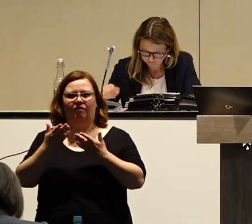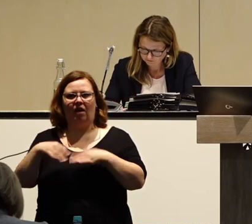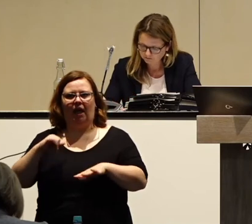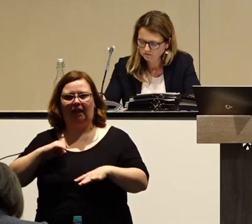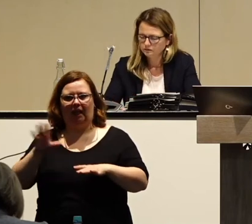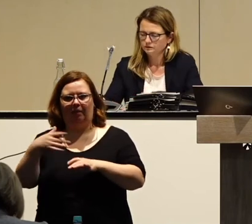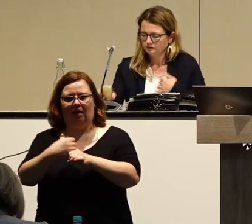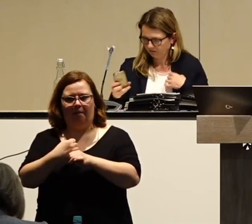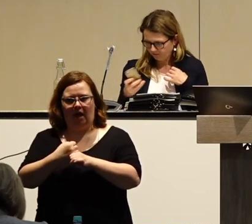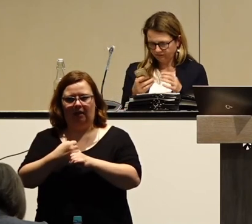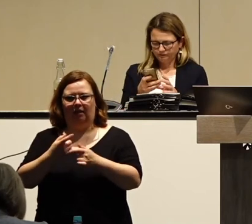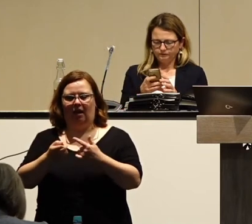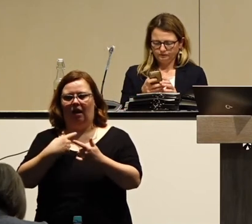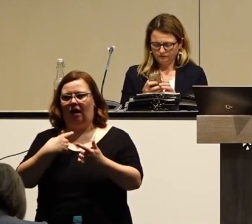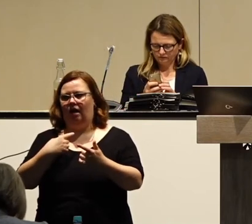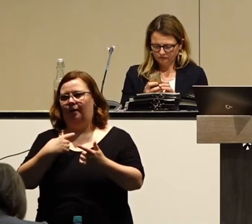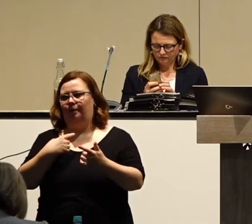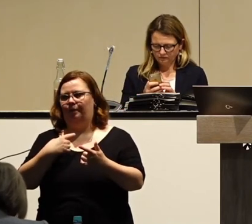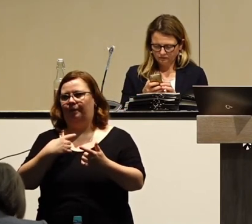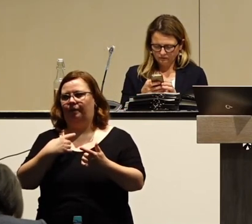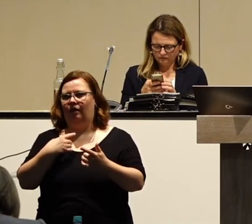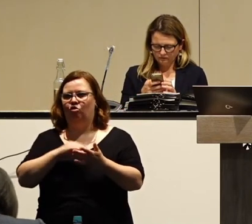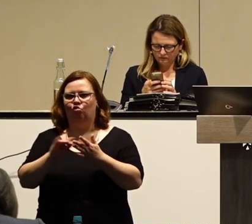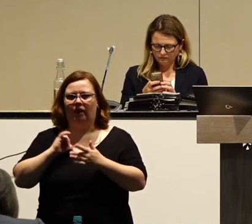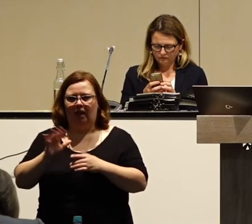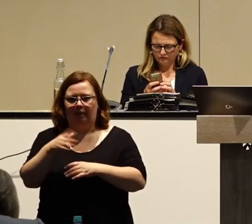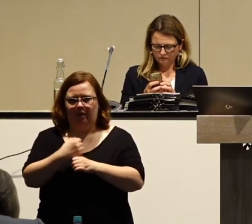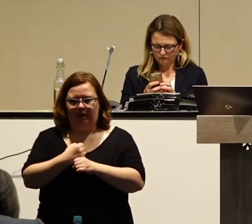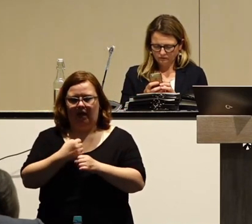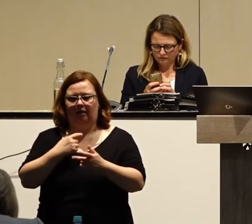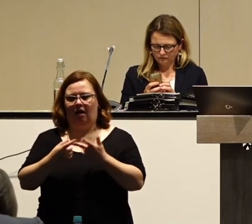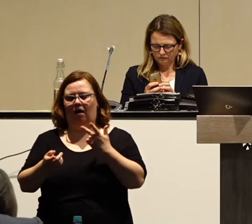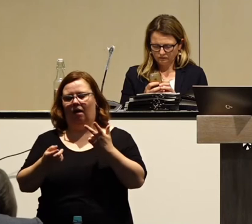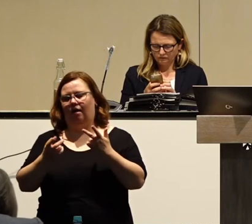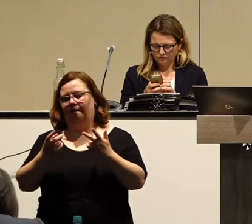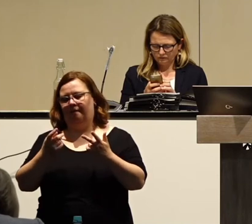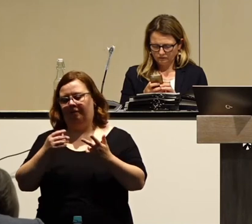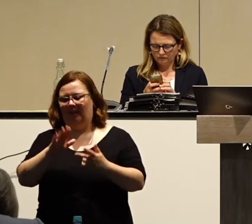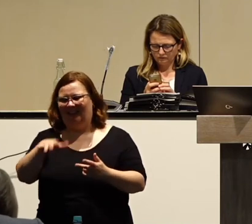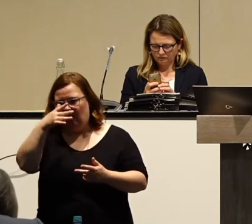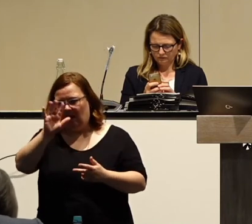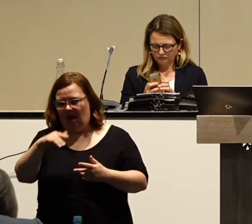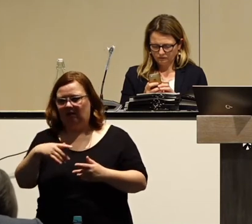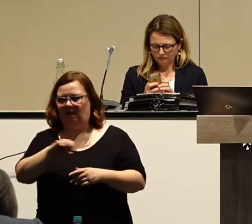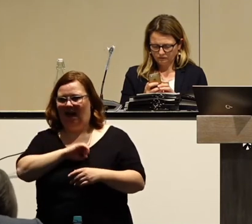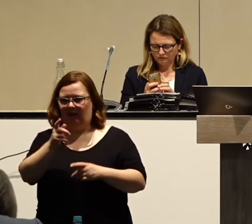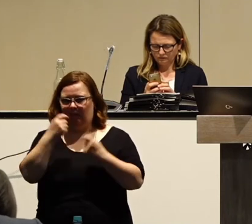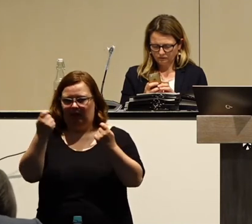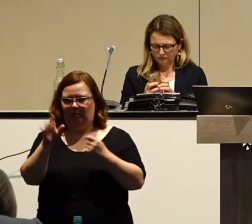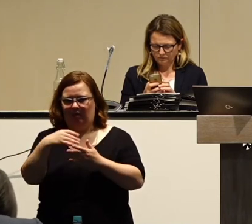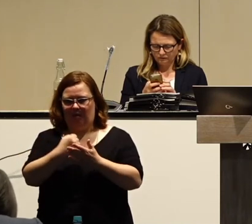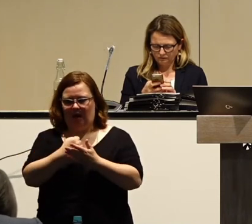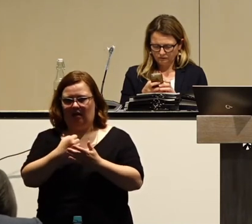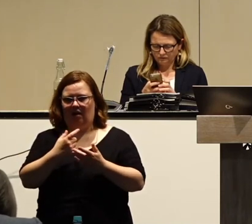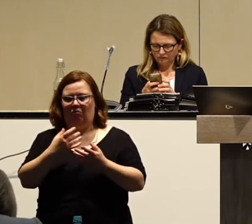Trägern Beschäftigten, um die bei Schulträgern Beschäftigten, um die bei Kita-Eigenbetrieb Beschäftigten und wenn